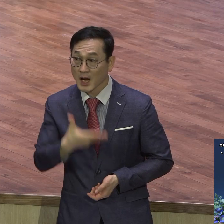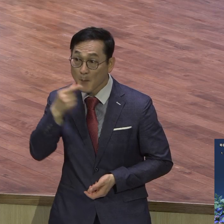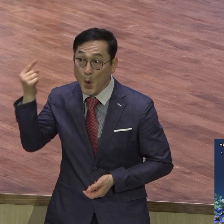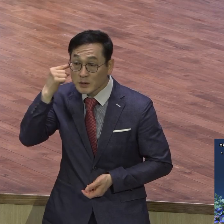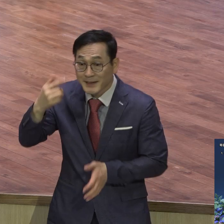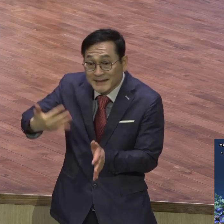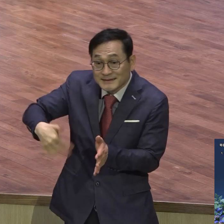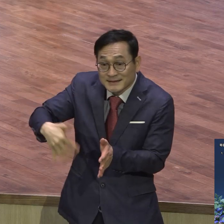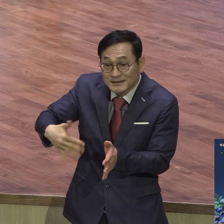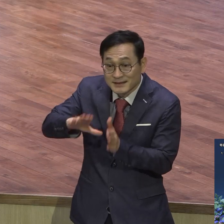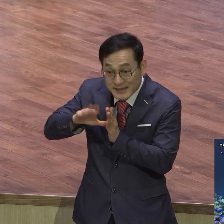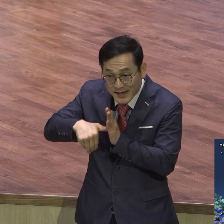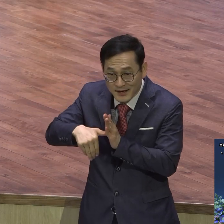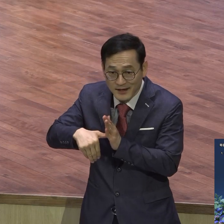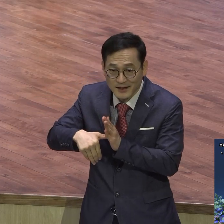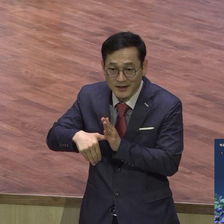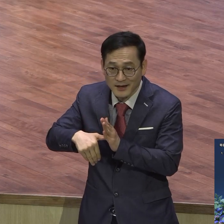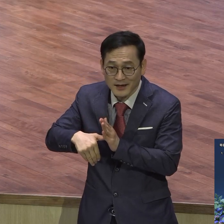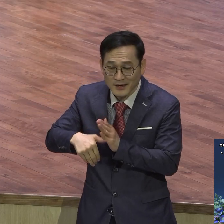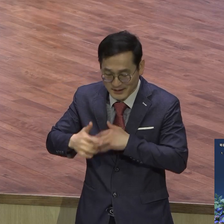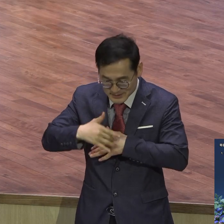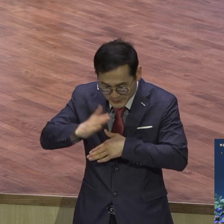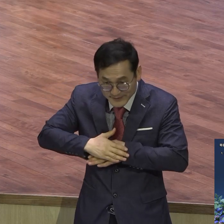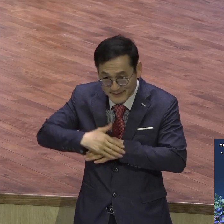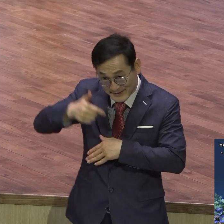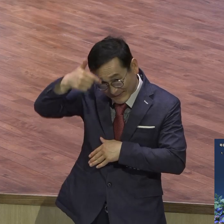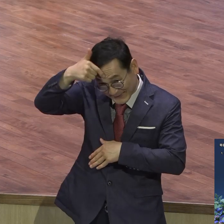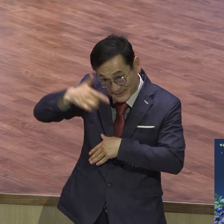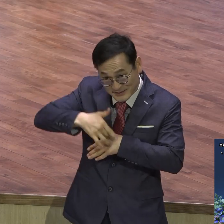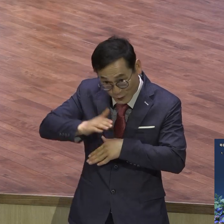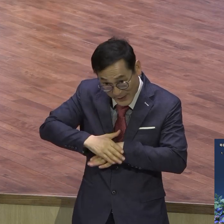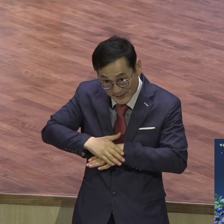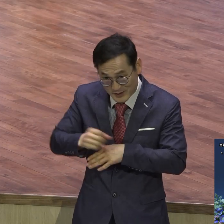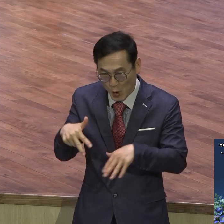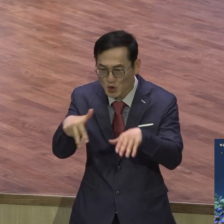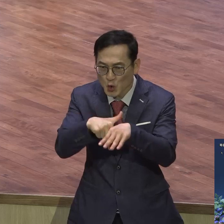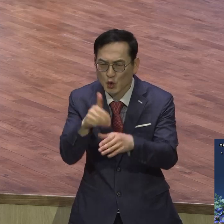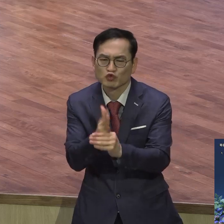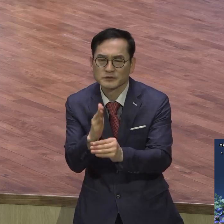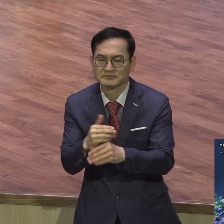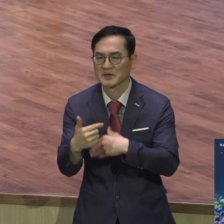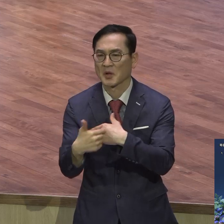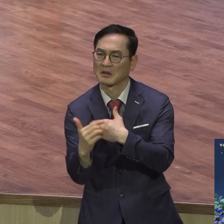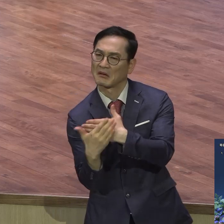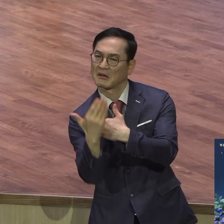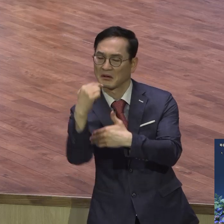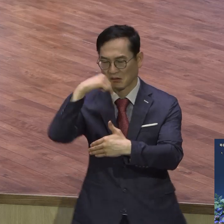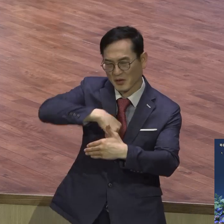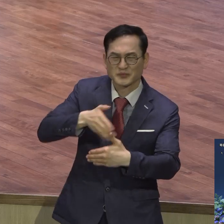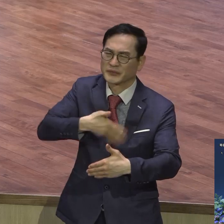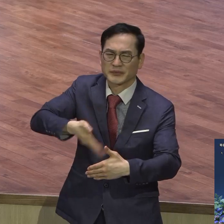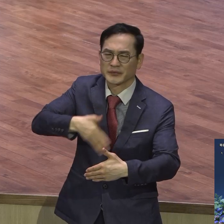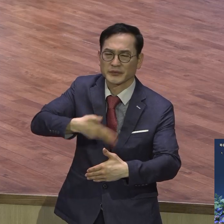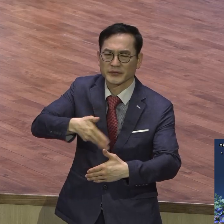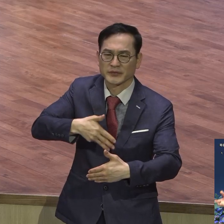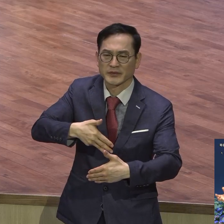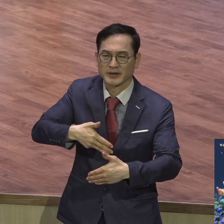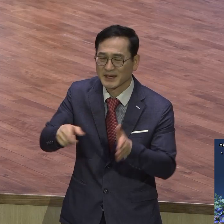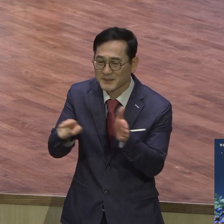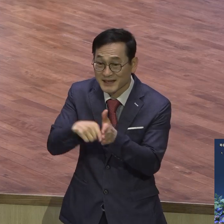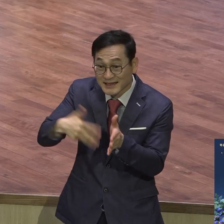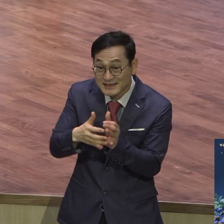이 여운교회에 나오기 전에 가졌던 그 체질 예체질 종교사라는 그 예체질 불신자 상태에 살 때 가졌던